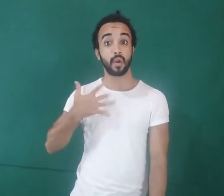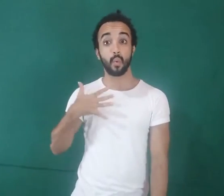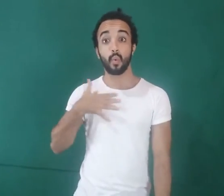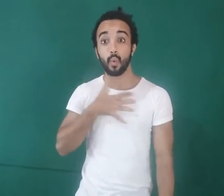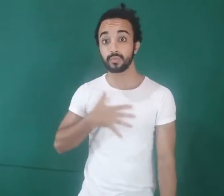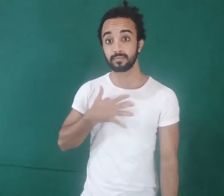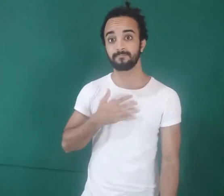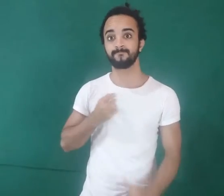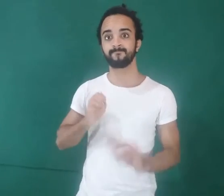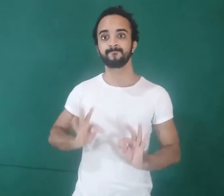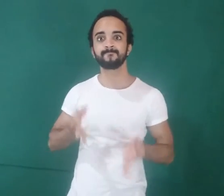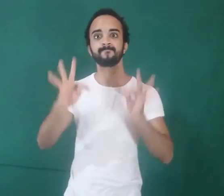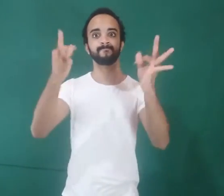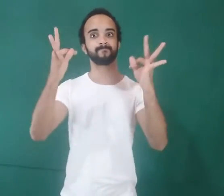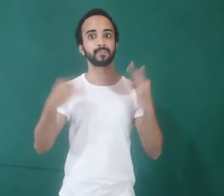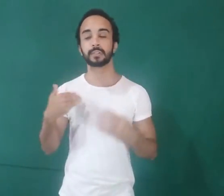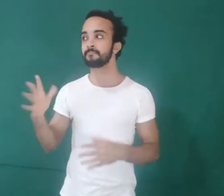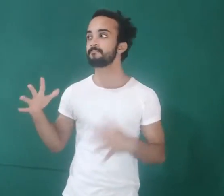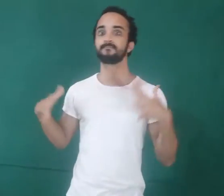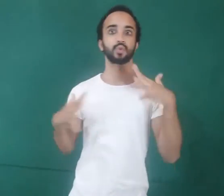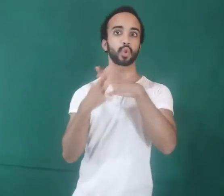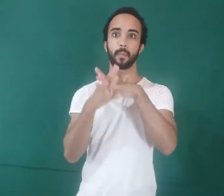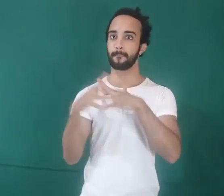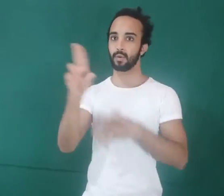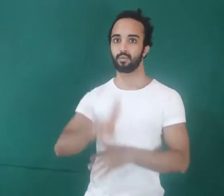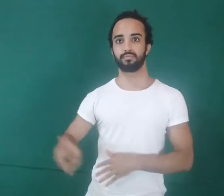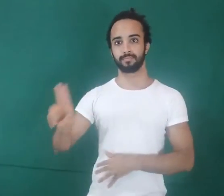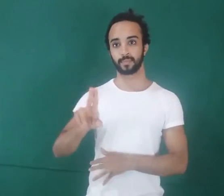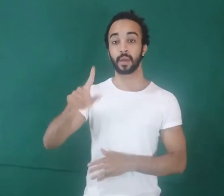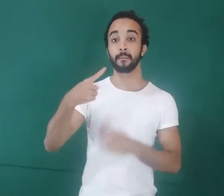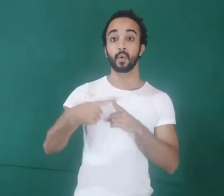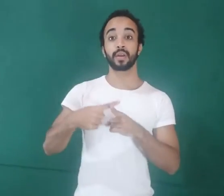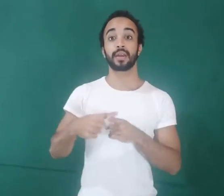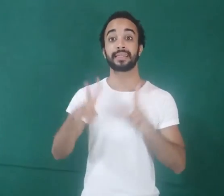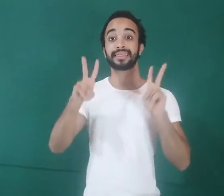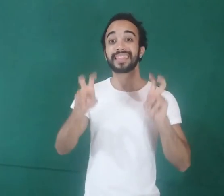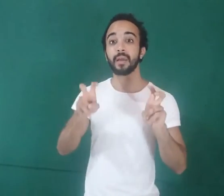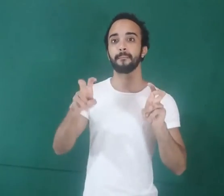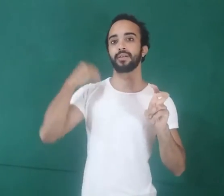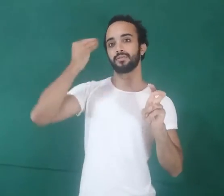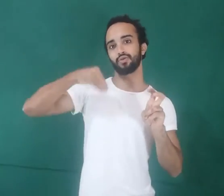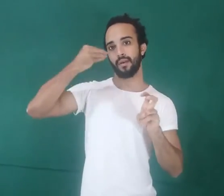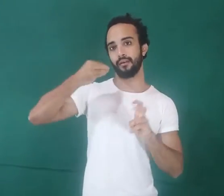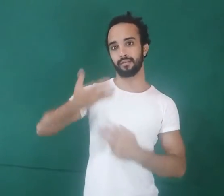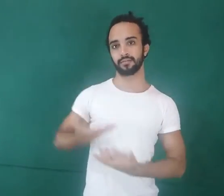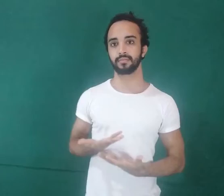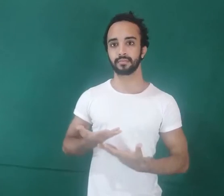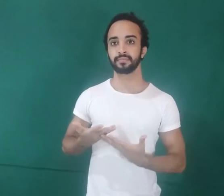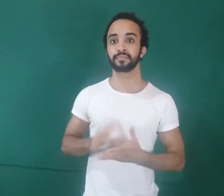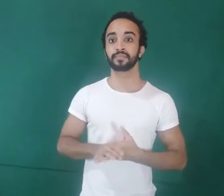dessas tecnologias. Porque é sobre desenho de experiência. As plataformas,